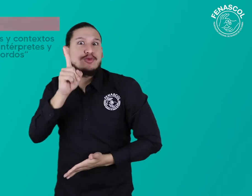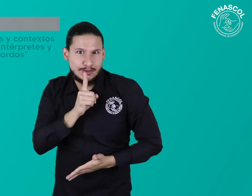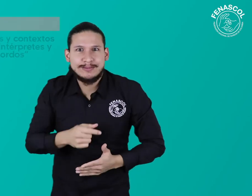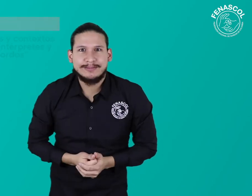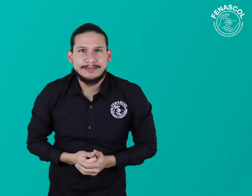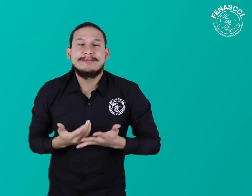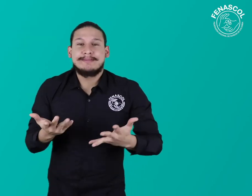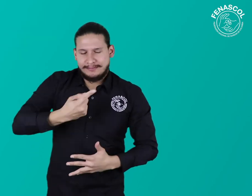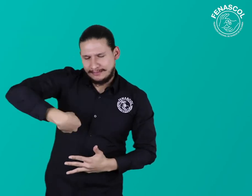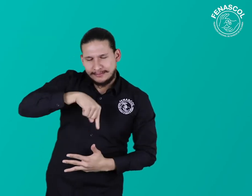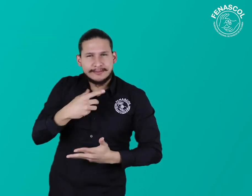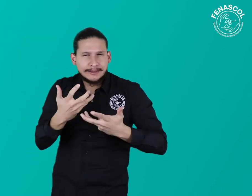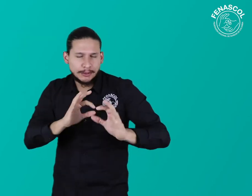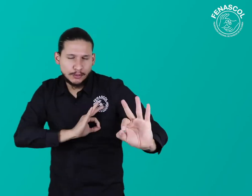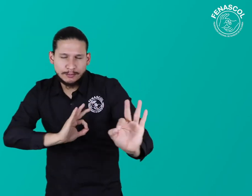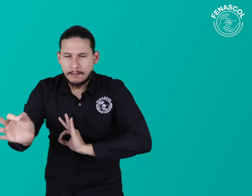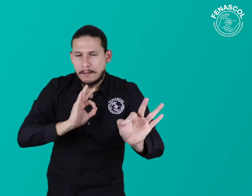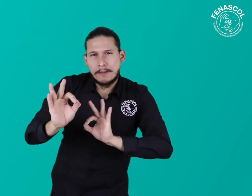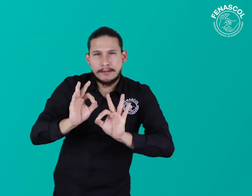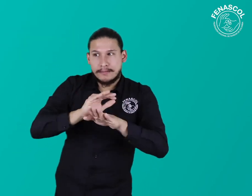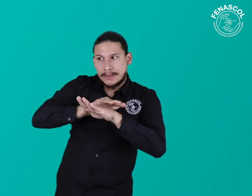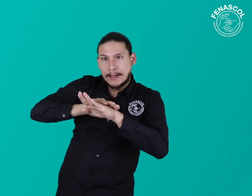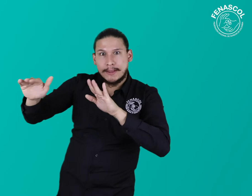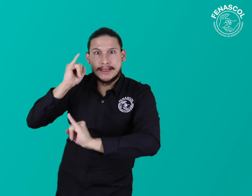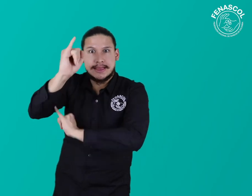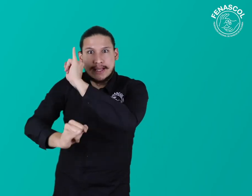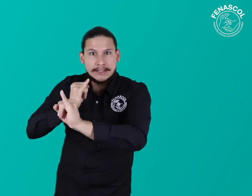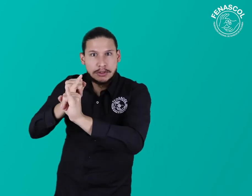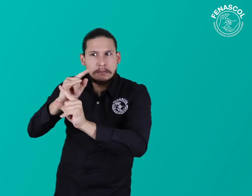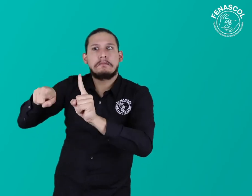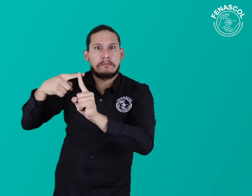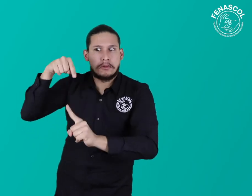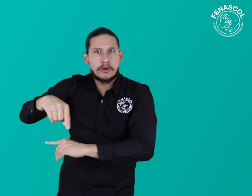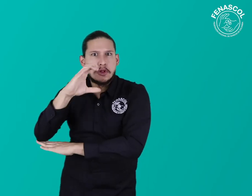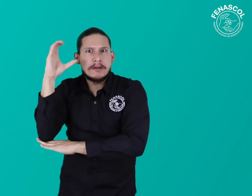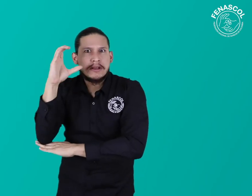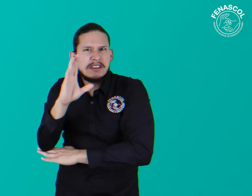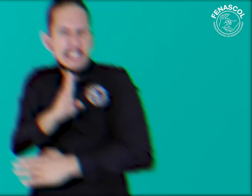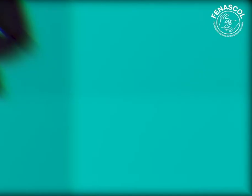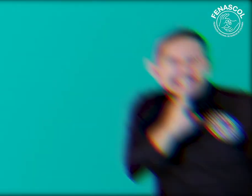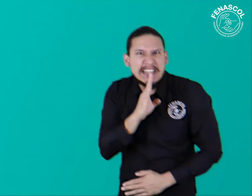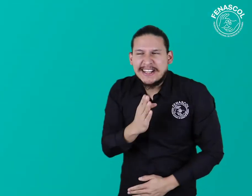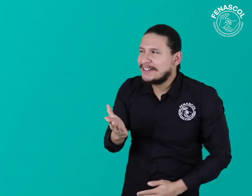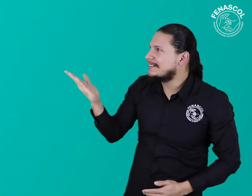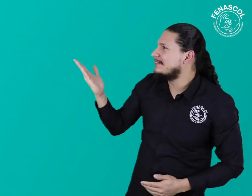Para ello se ha organizado la participación de invitados internacionales y nacionales. ¿Quieren saber quiénes son?